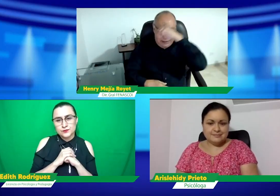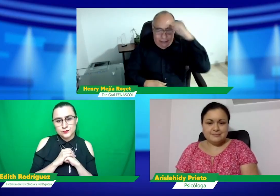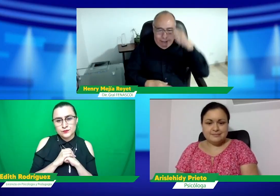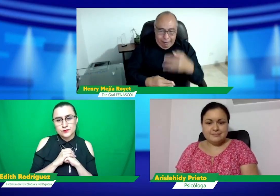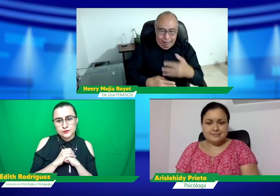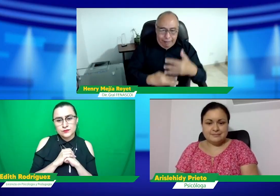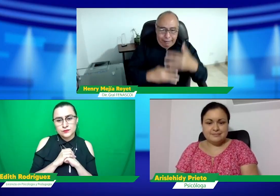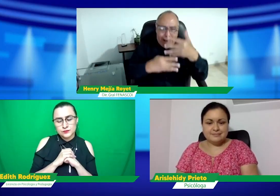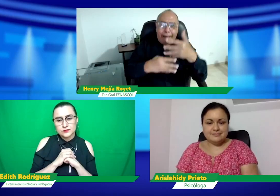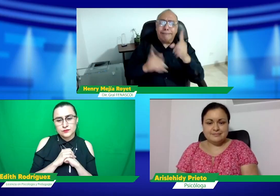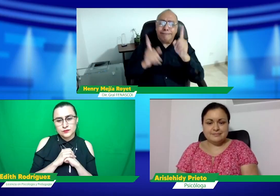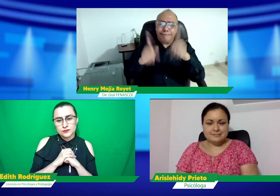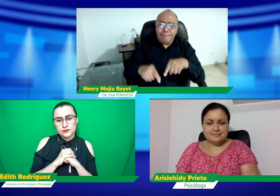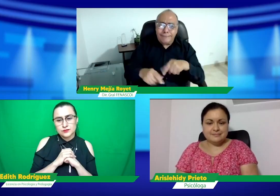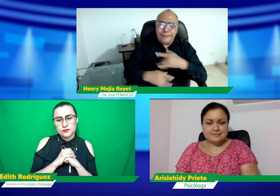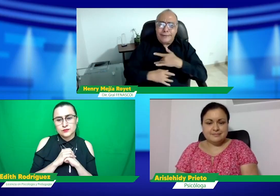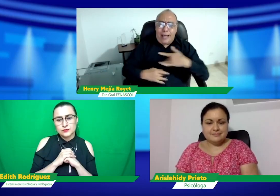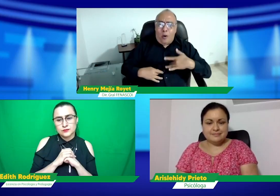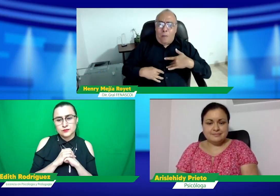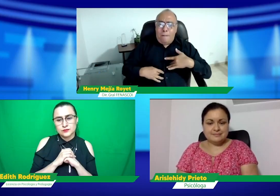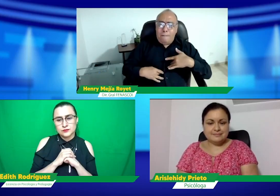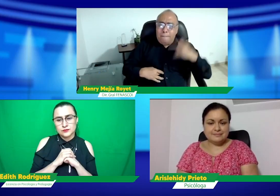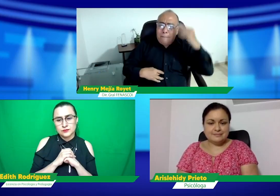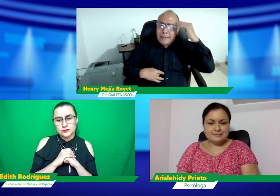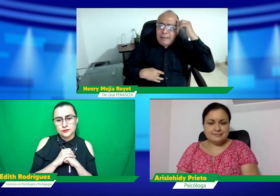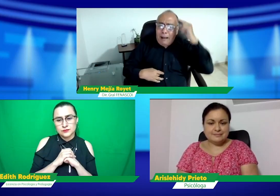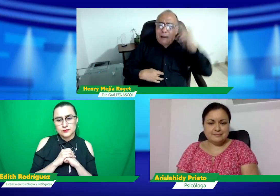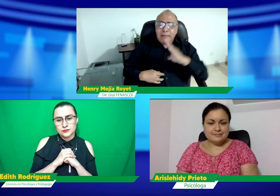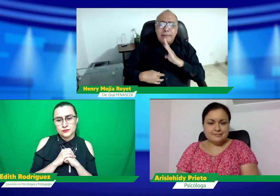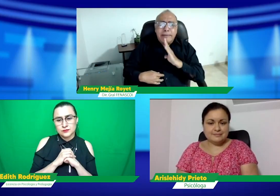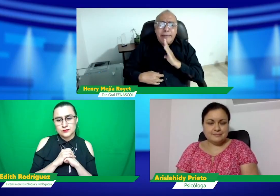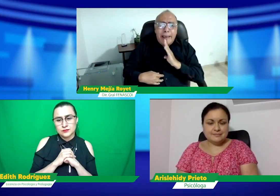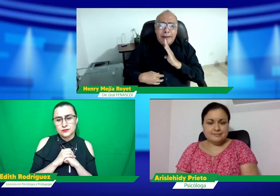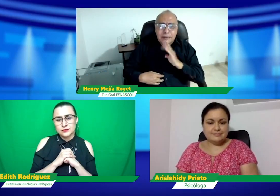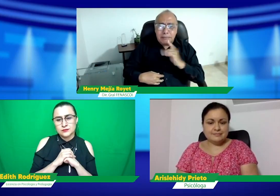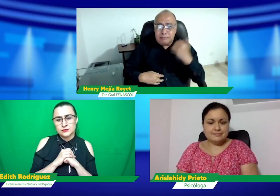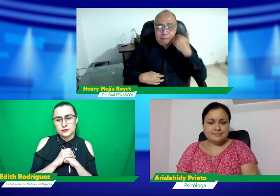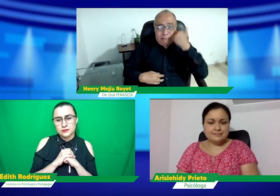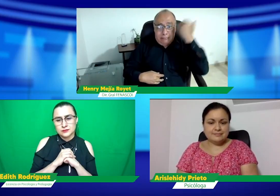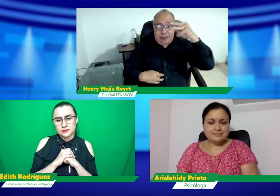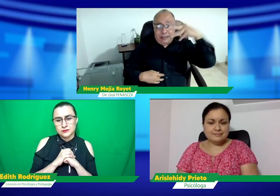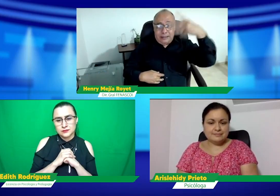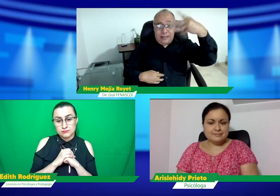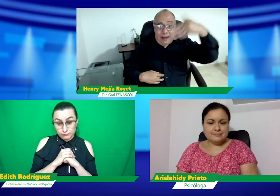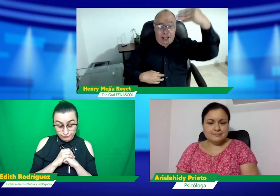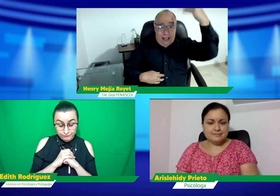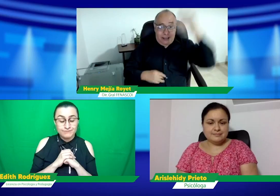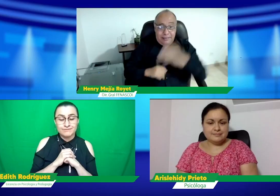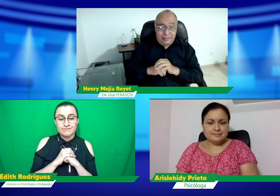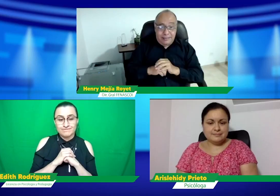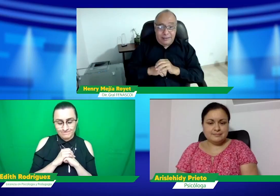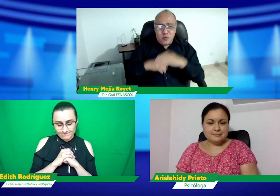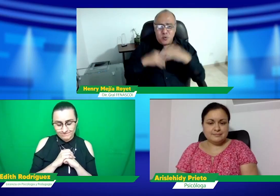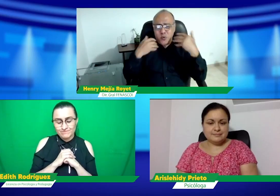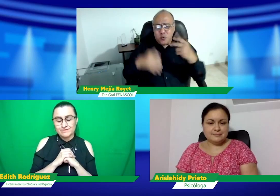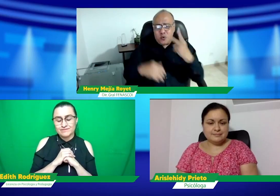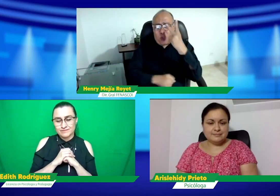Rojas, ella ha escrito varias veces allí y nos está comentando acerca de la salud mental y dice también se debe